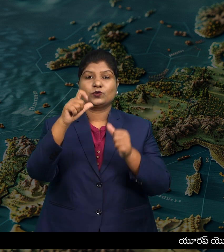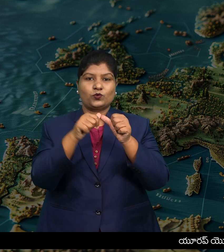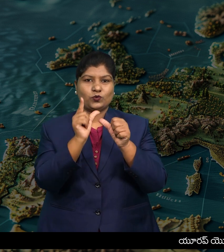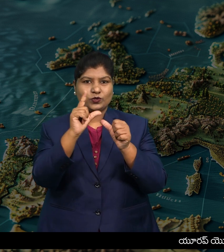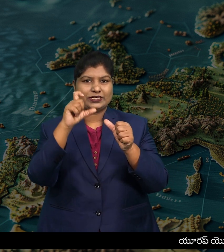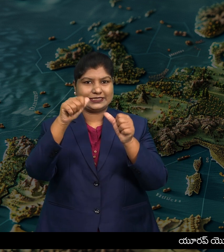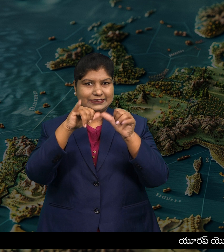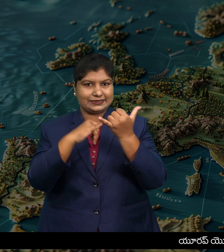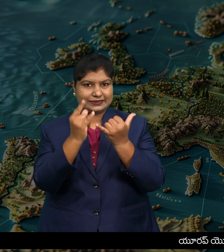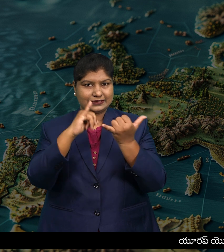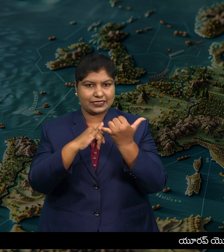యూరప్ యొక్క దక్షిణ సరిహద్దులో ఉండే